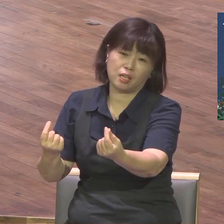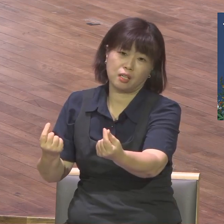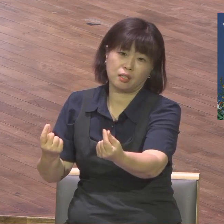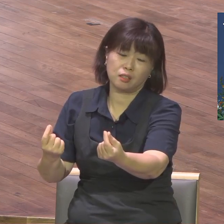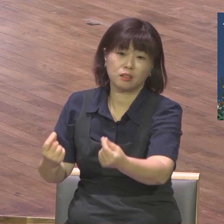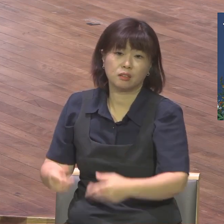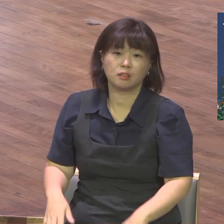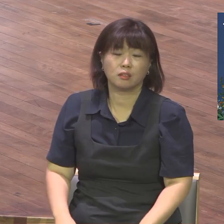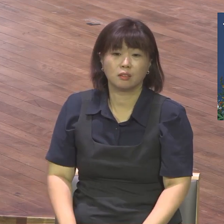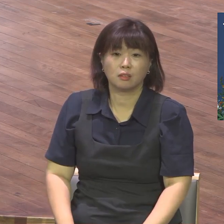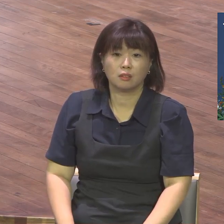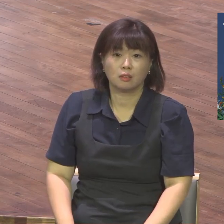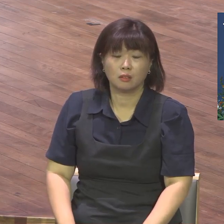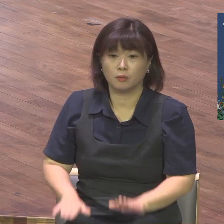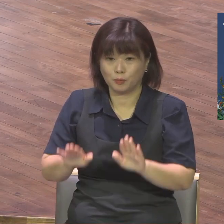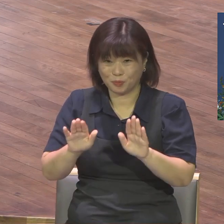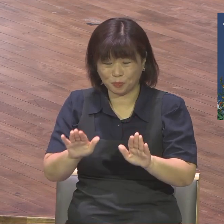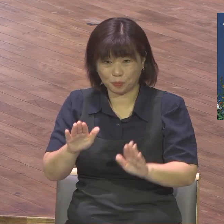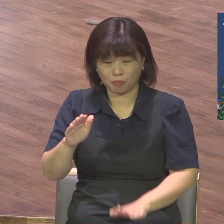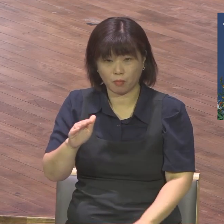나라,